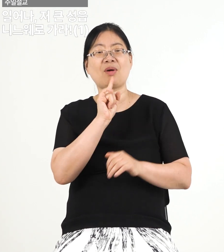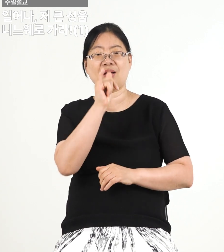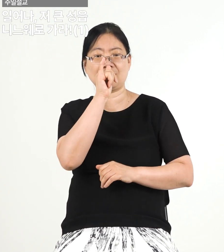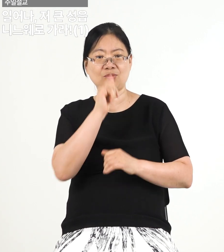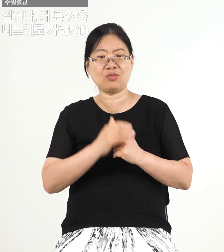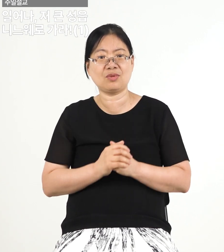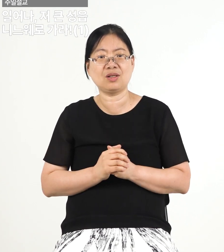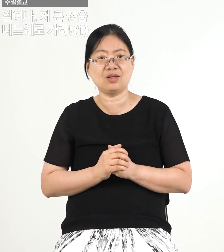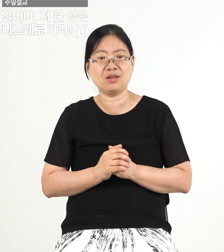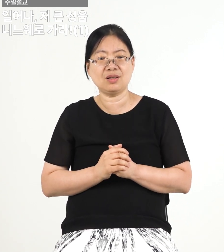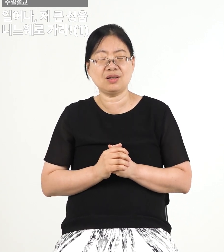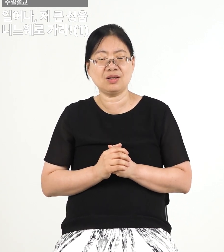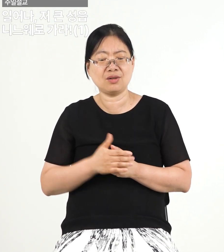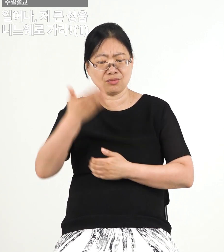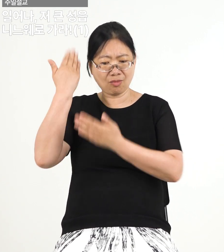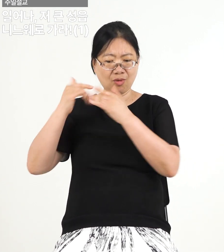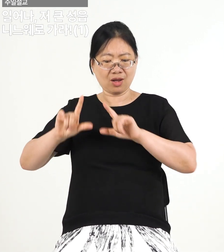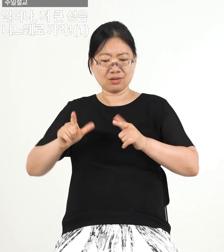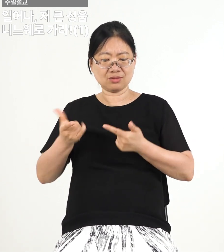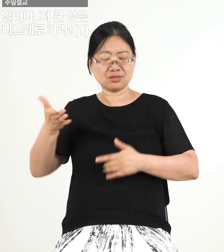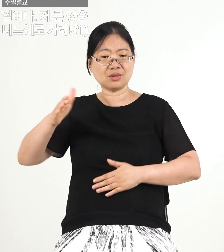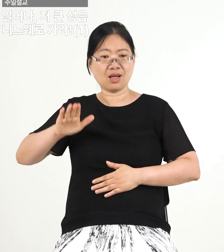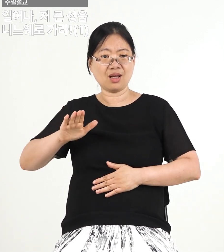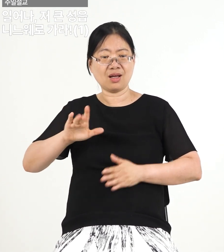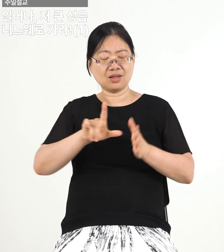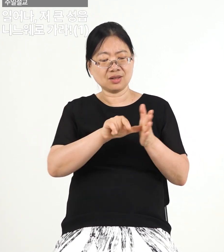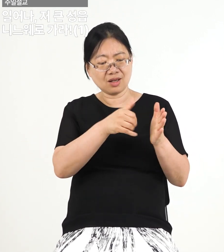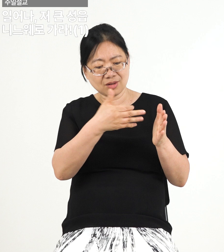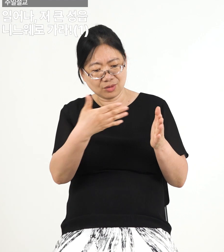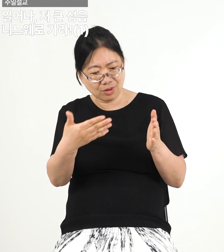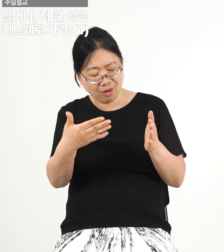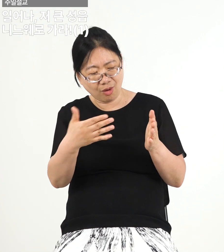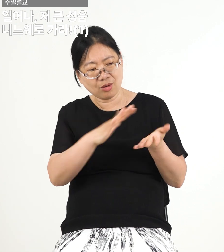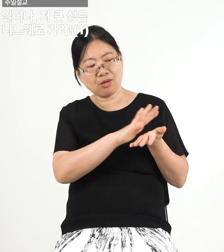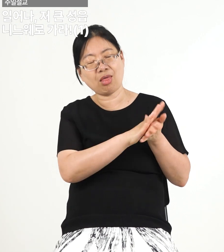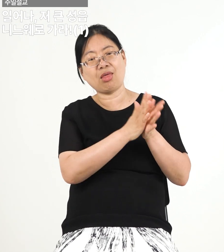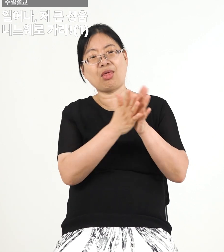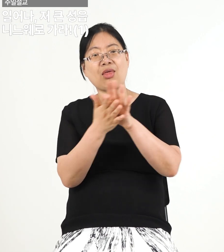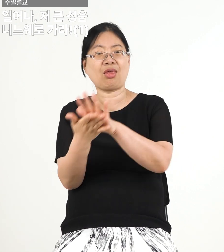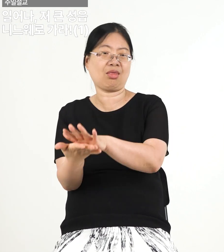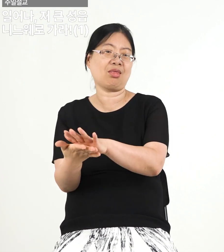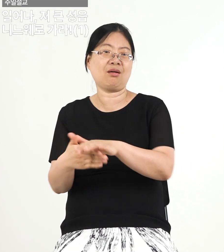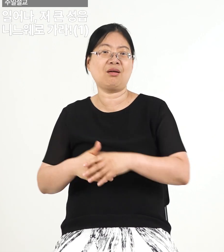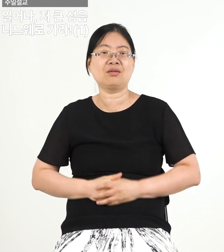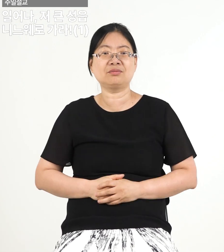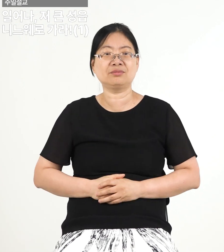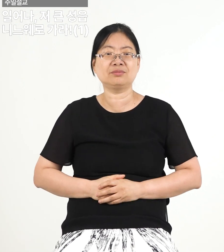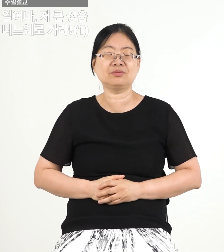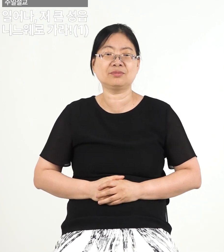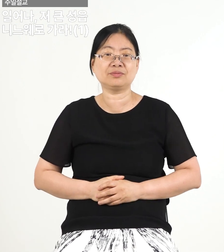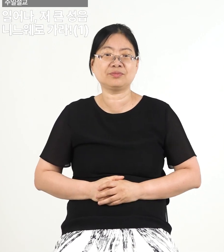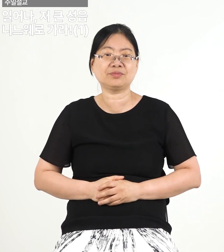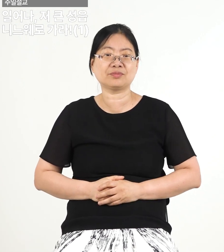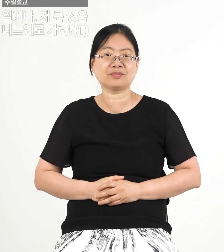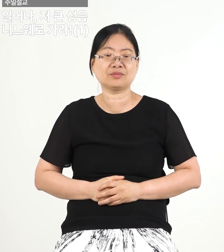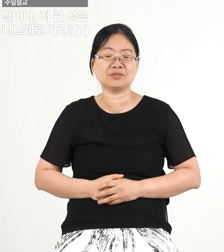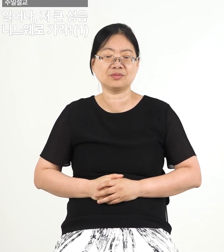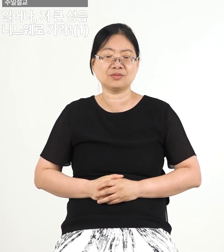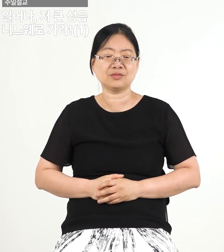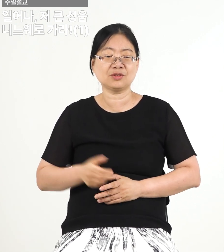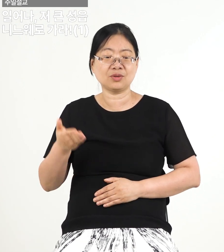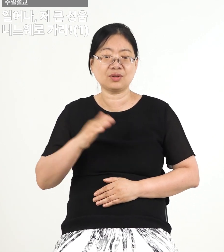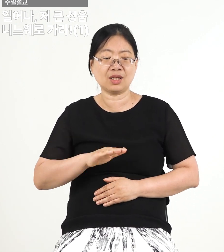얘기하고 옛날엔 안 그랬는데 점점점 저렇게 되네 사람이. 근데 그건 옆에 다른 사람이